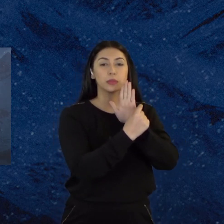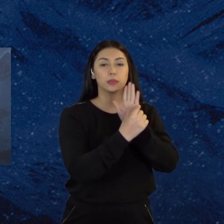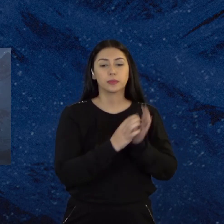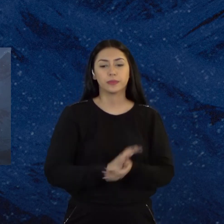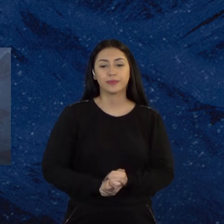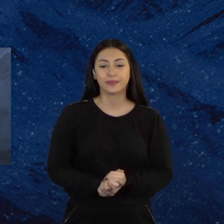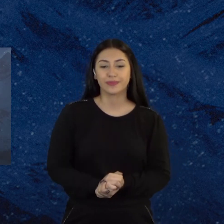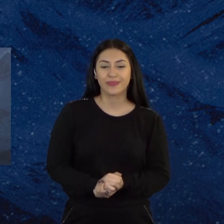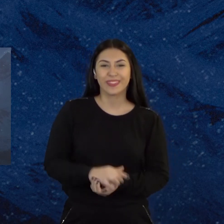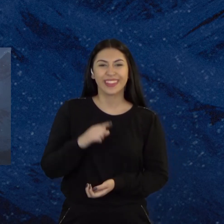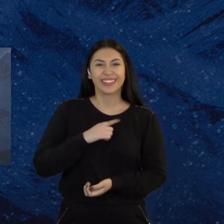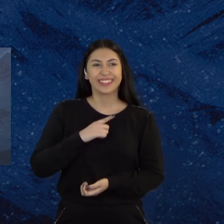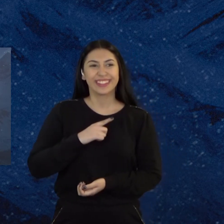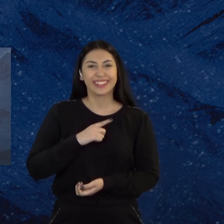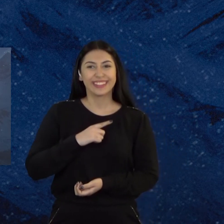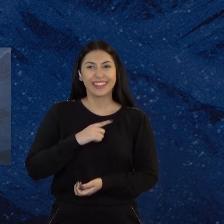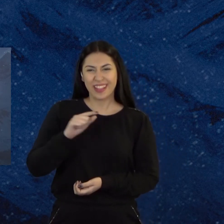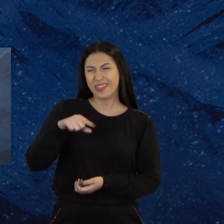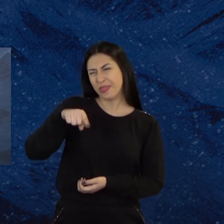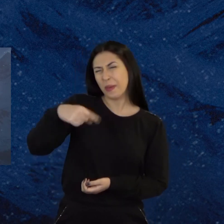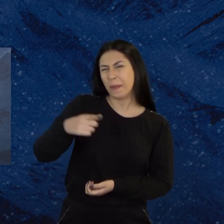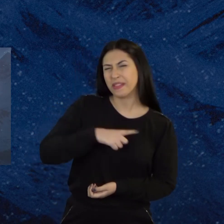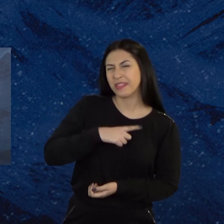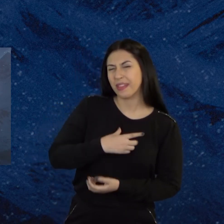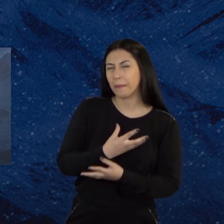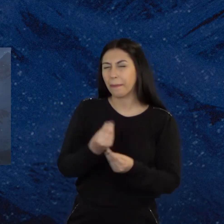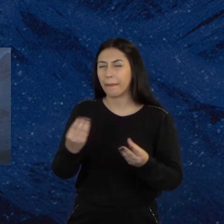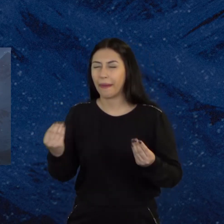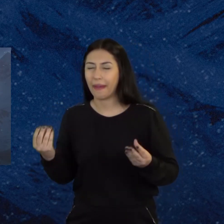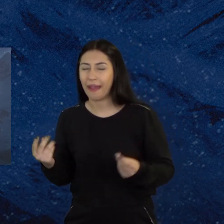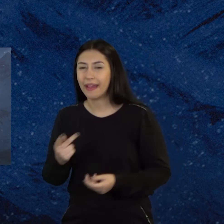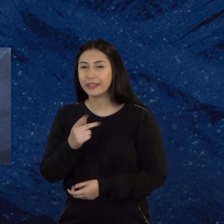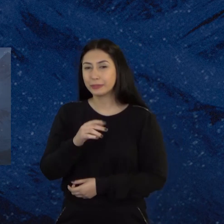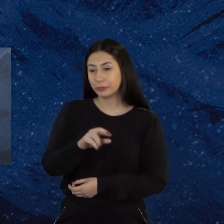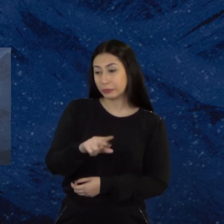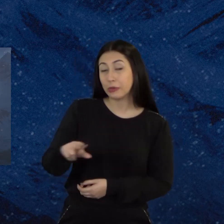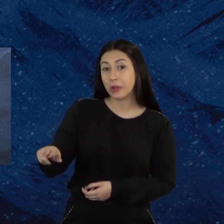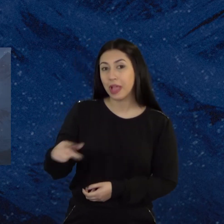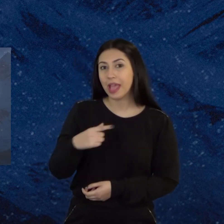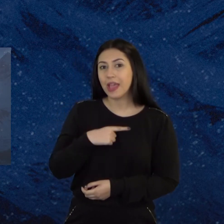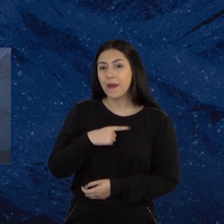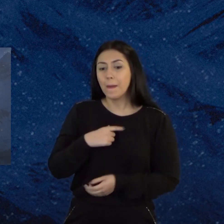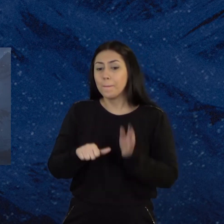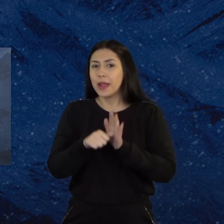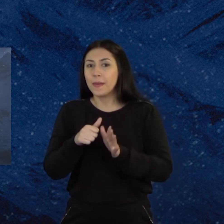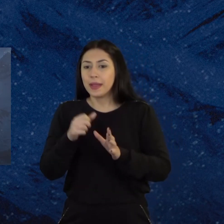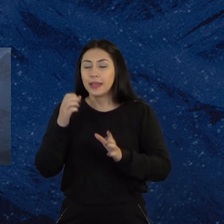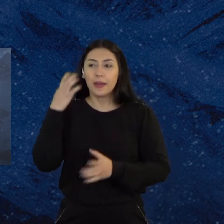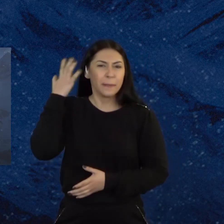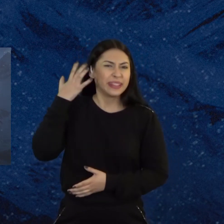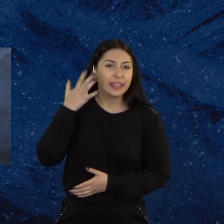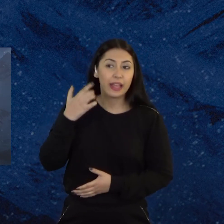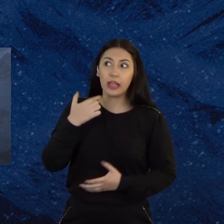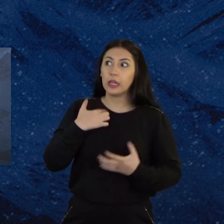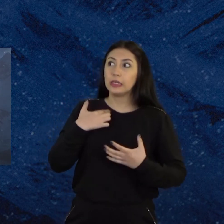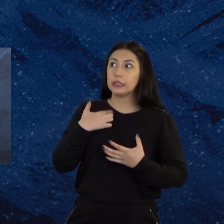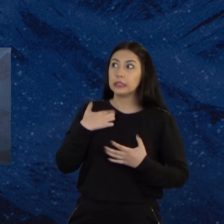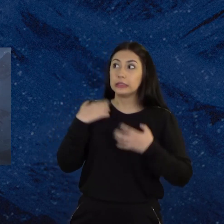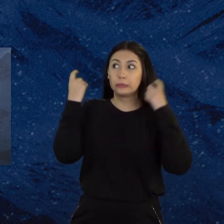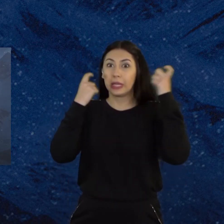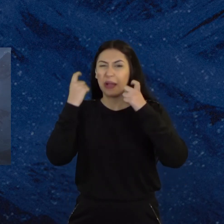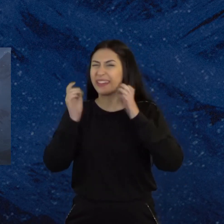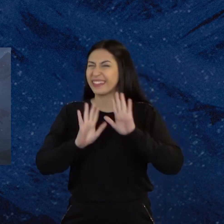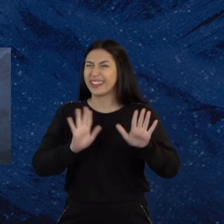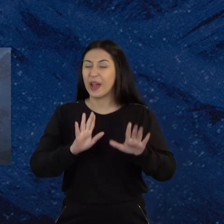6, versículo, como vem muitos irmãos depois de mim, né? Essa é apenas a primeira mensagem, então não preciso ficar muito apavorado, né? Depois vem